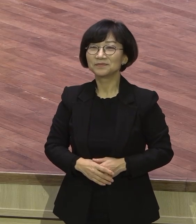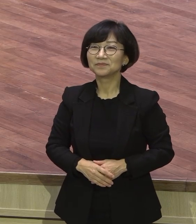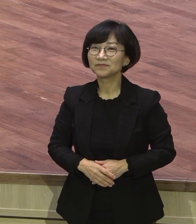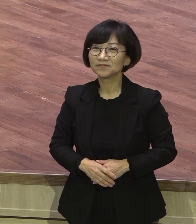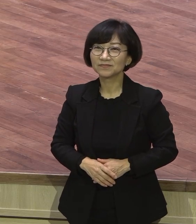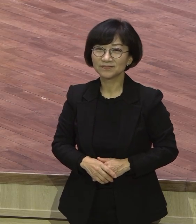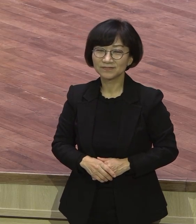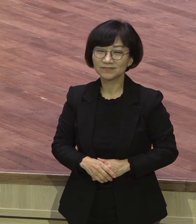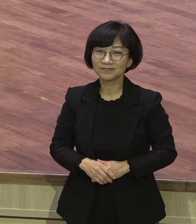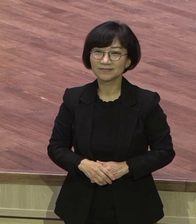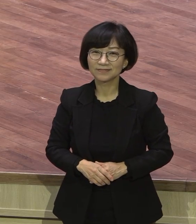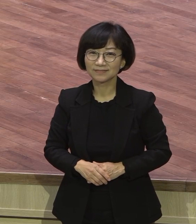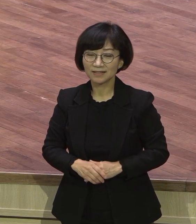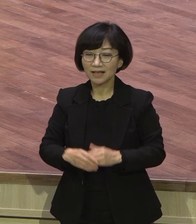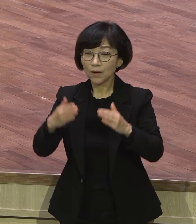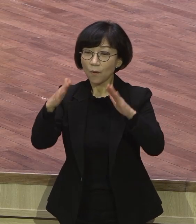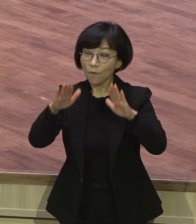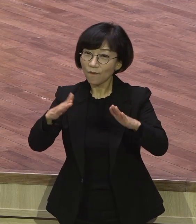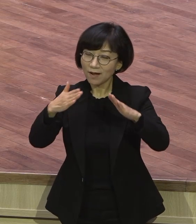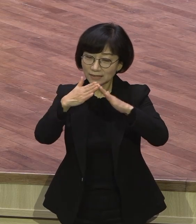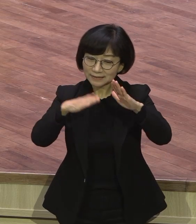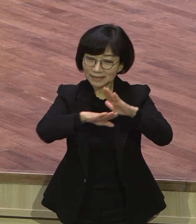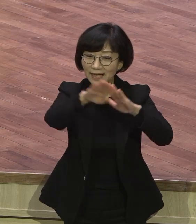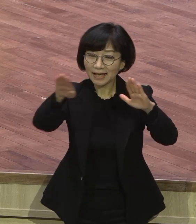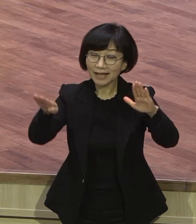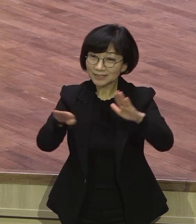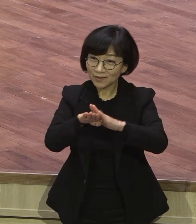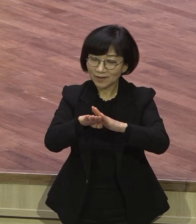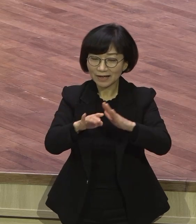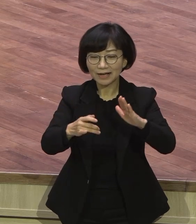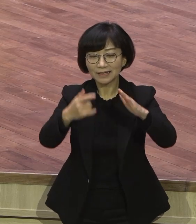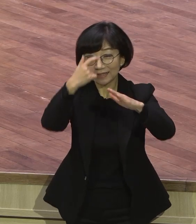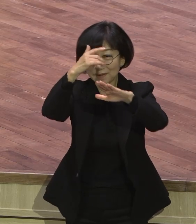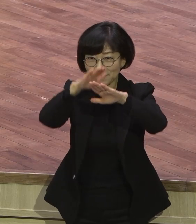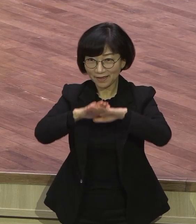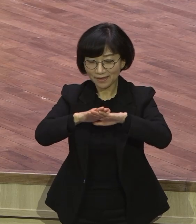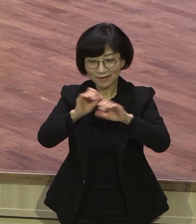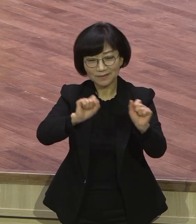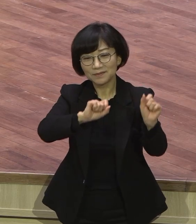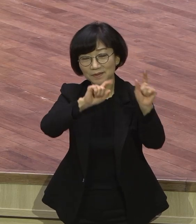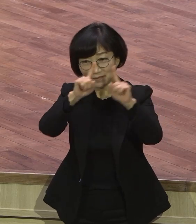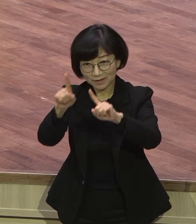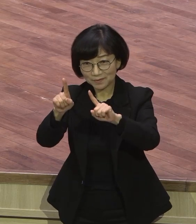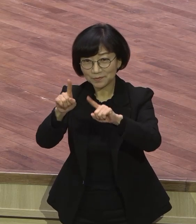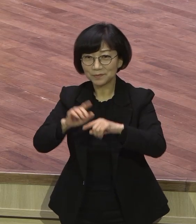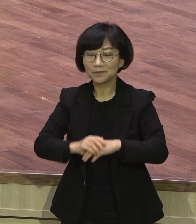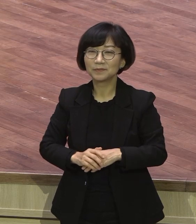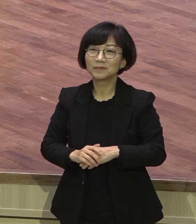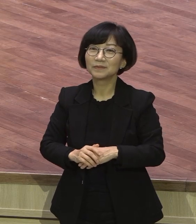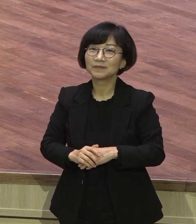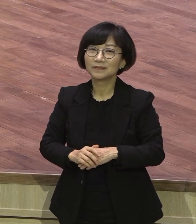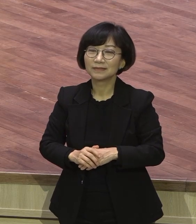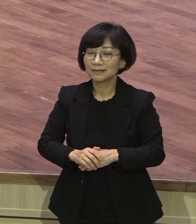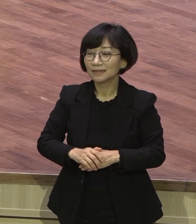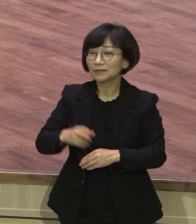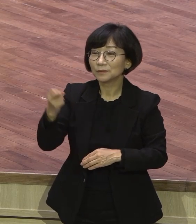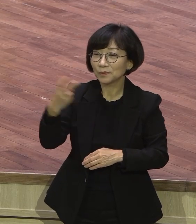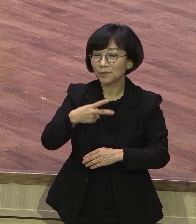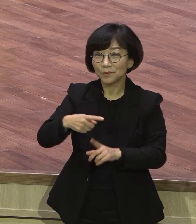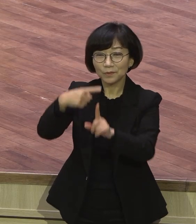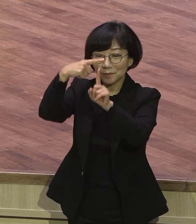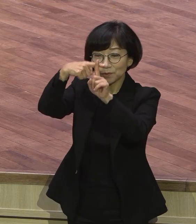가정예배 가정예배 예배 회복하고 교회 나와 함께 현장에서 교회 현장에서 성전에서